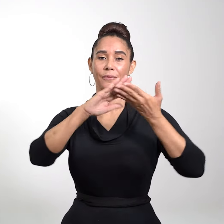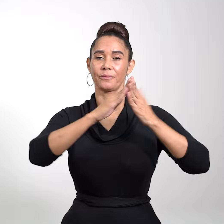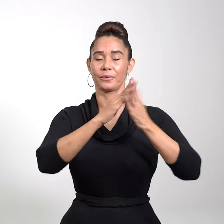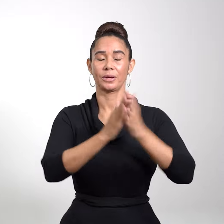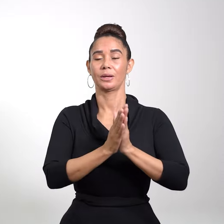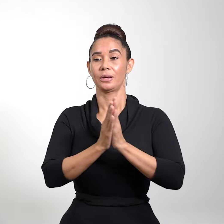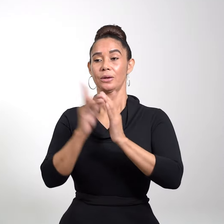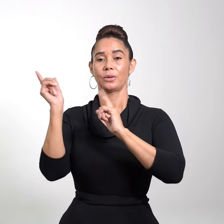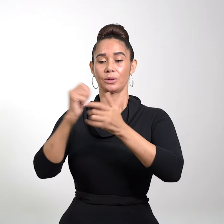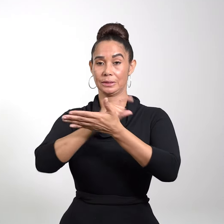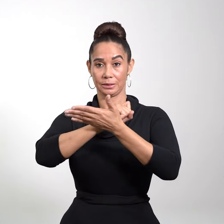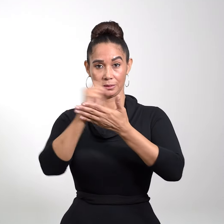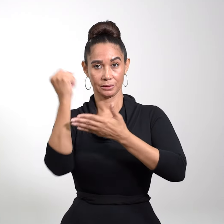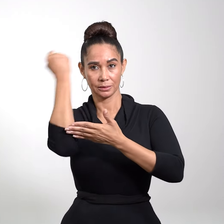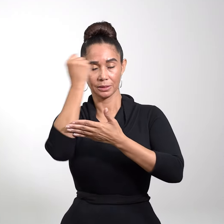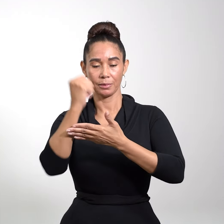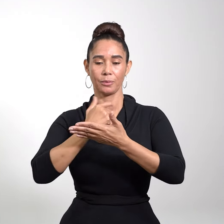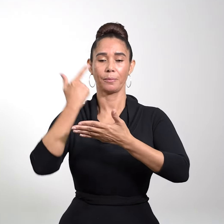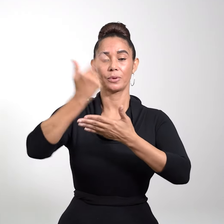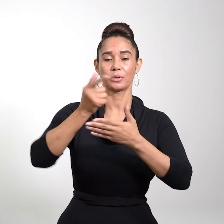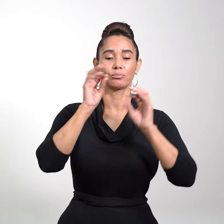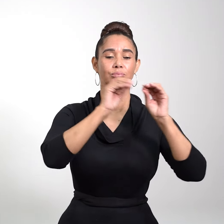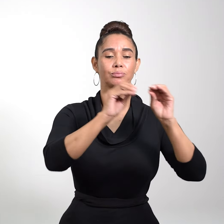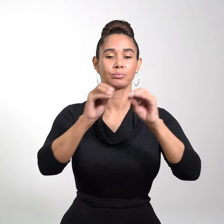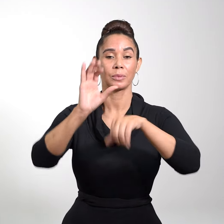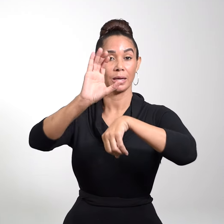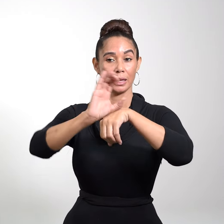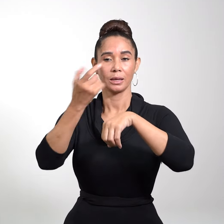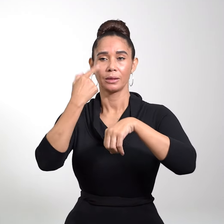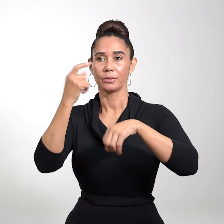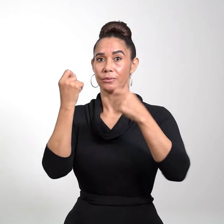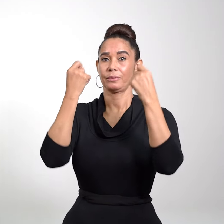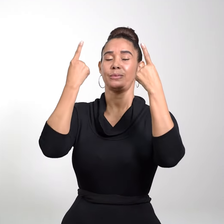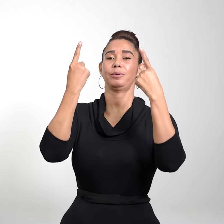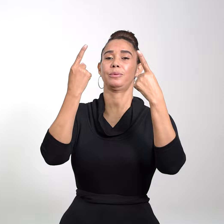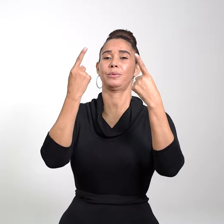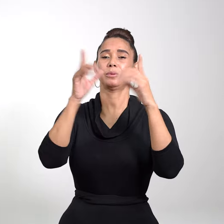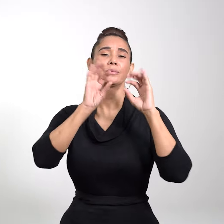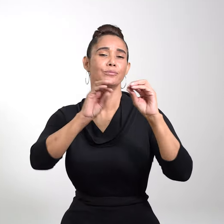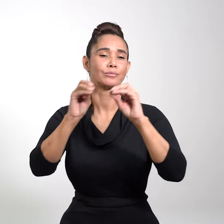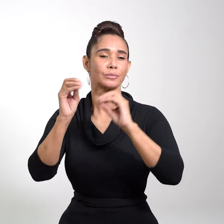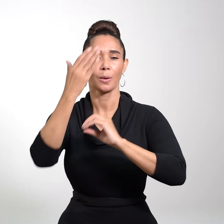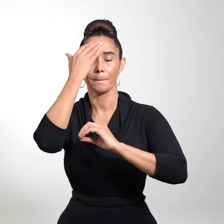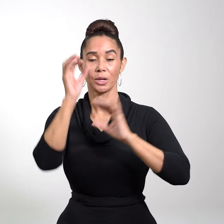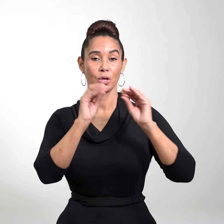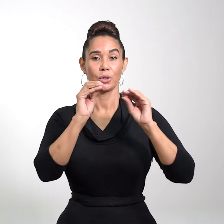sábado siguiente fue a la sinagoga a enseñar, se quedaron asombrados de su doctrina, porque no enseñaba como los